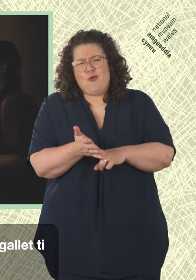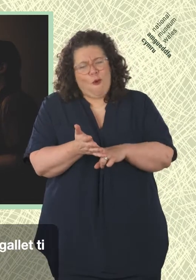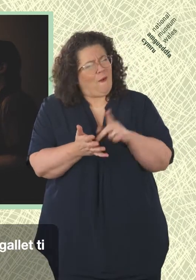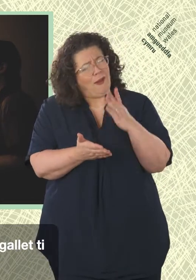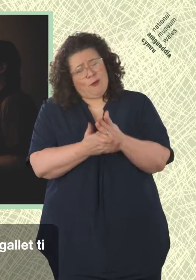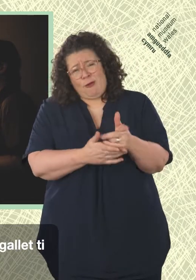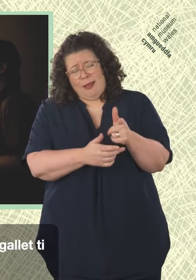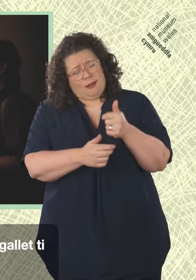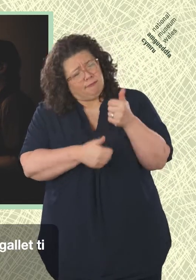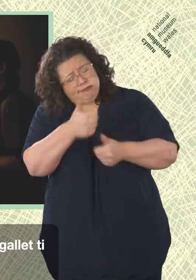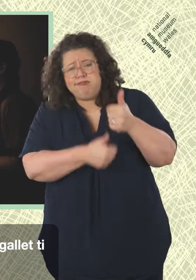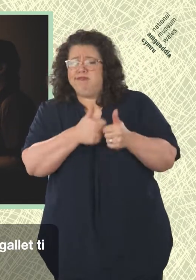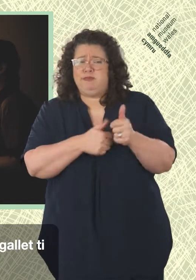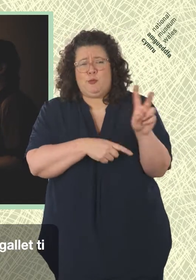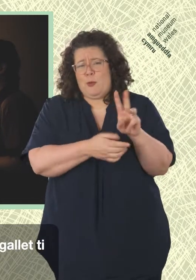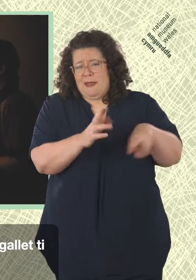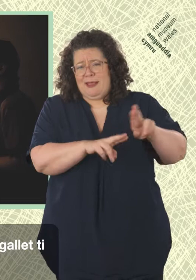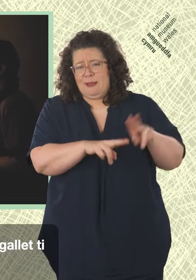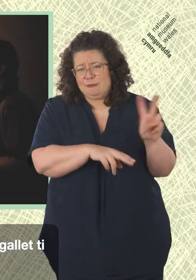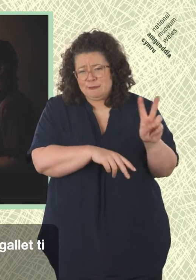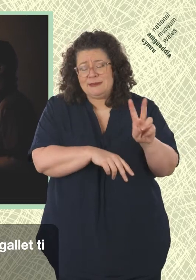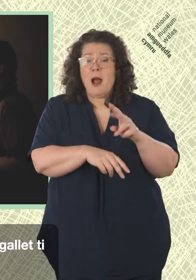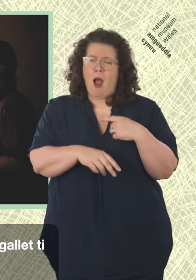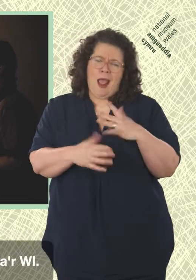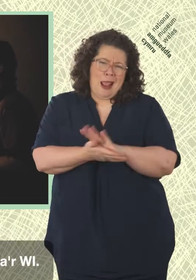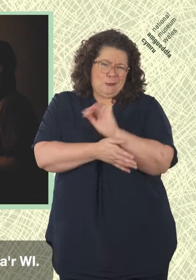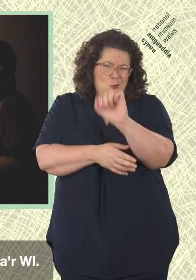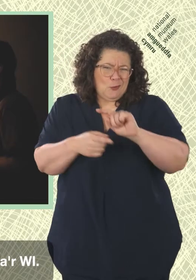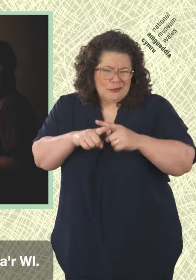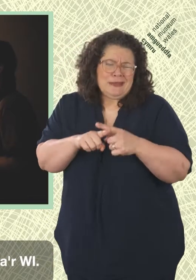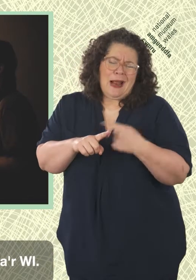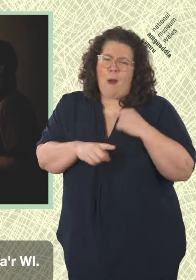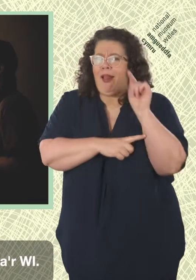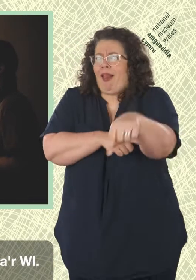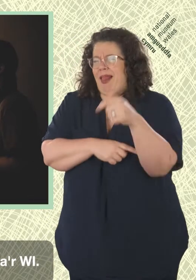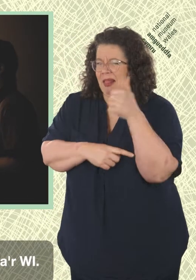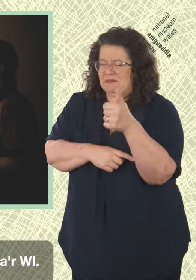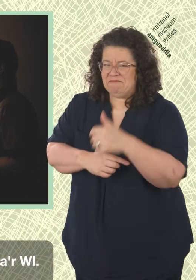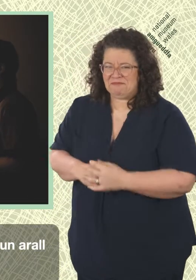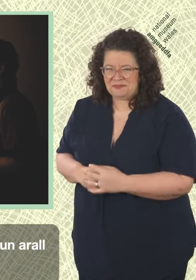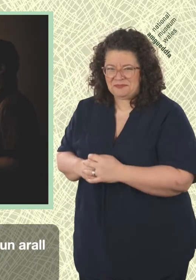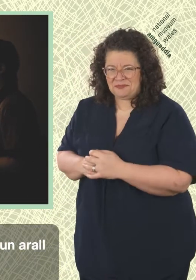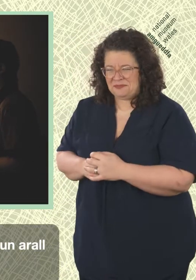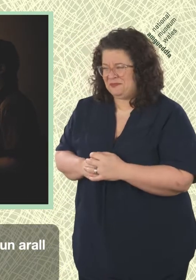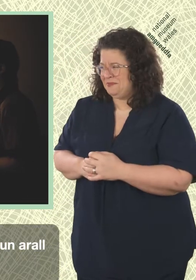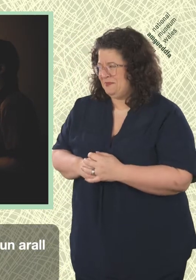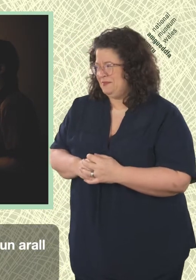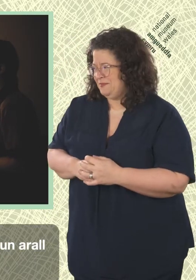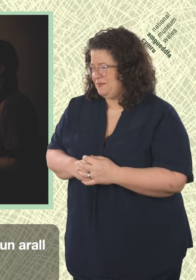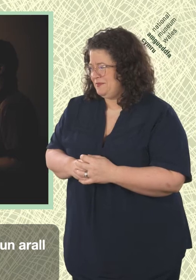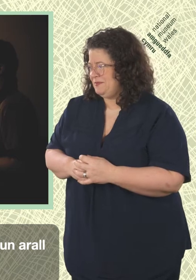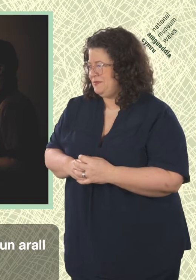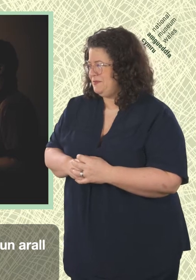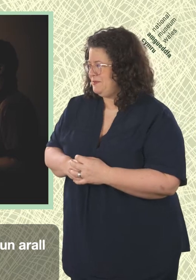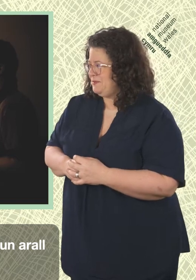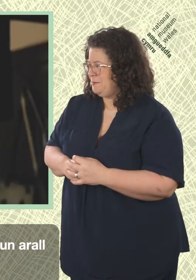Wel, dwi'n gobeithio gallai di ymuno ni'n y parti gweu gyda'r WI. Dwi'n gobeithio cael un arall